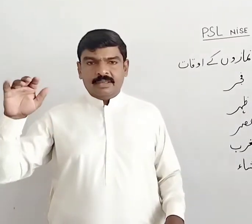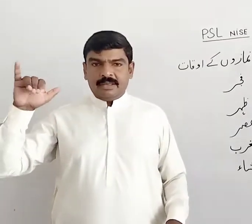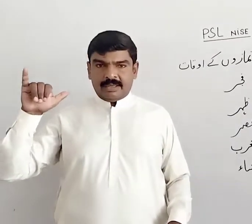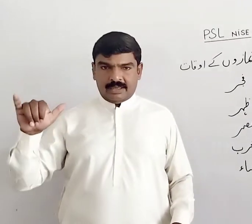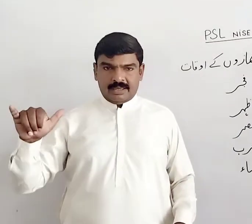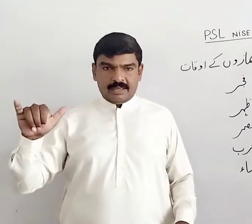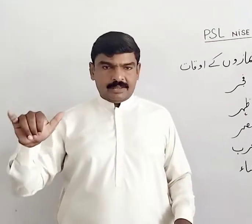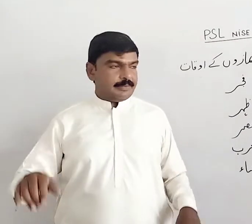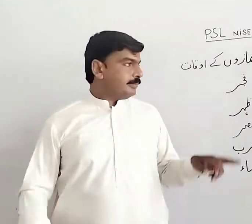کے